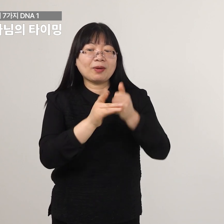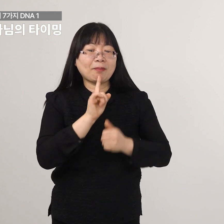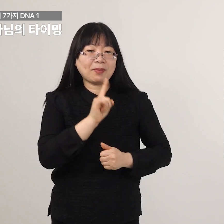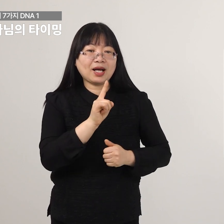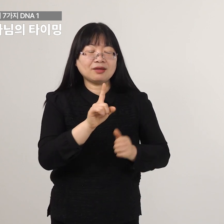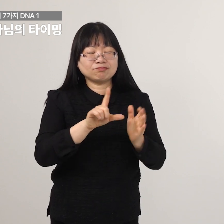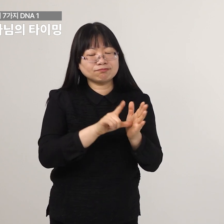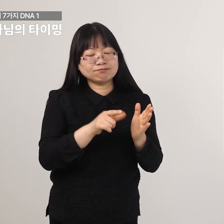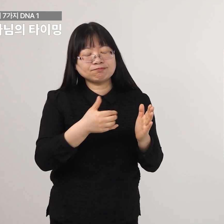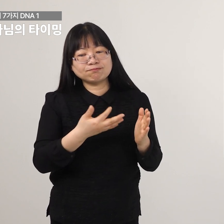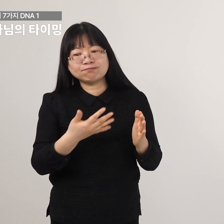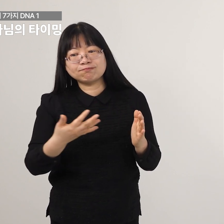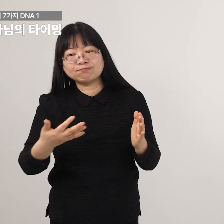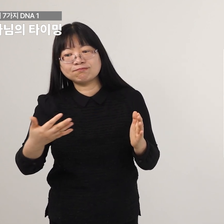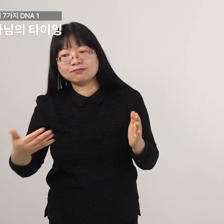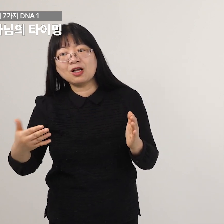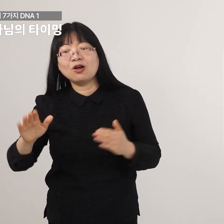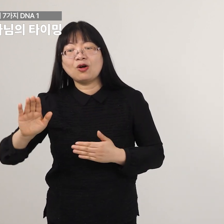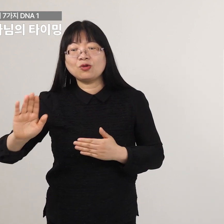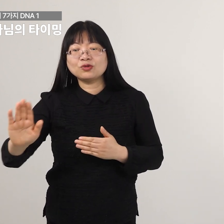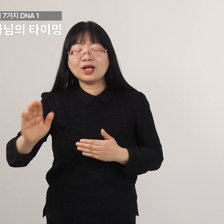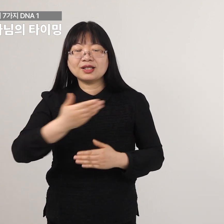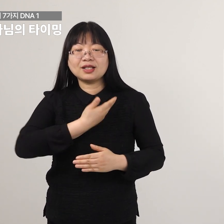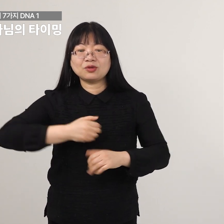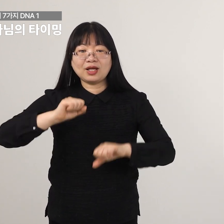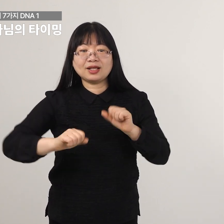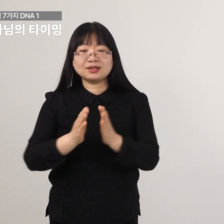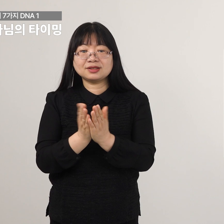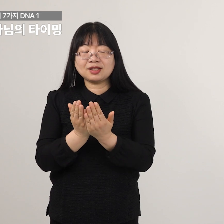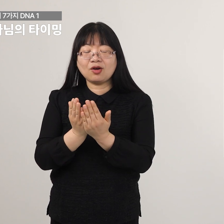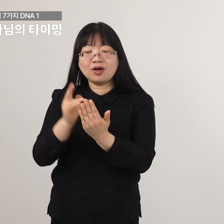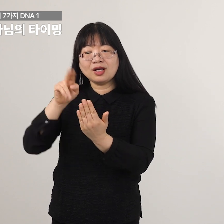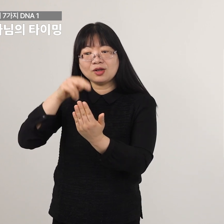좀 흘렀겠죠? 후에 쓰여진 사도행전에서는